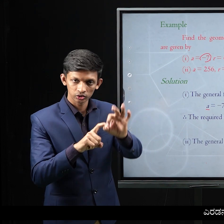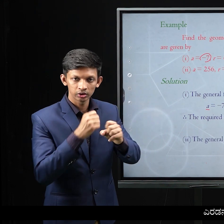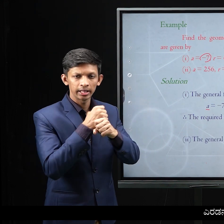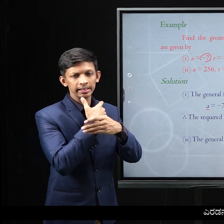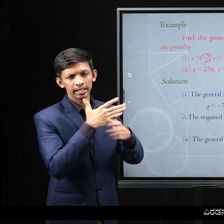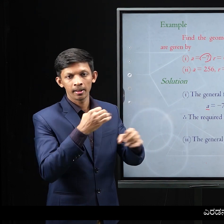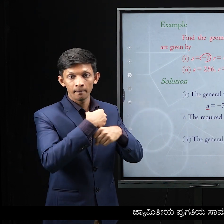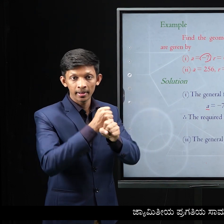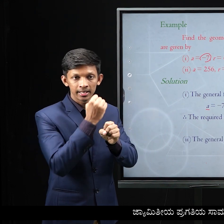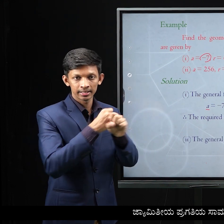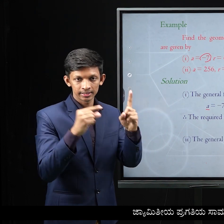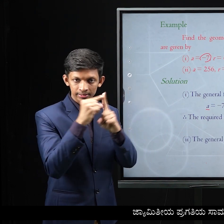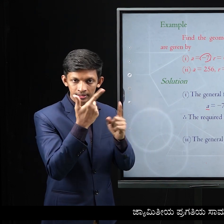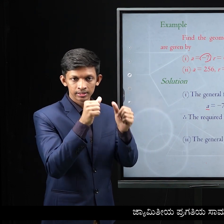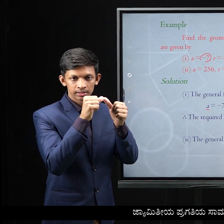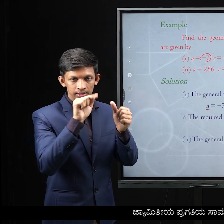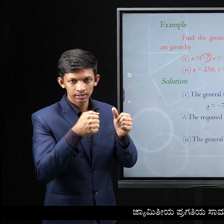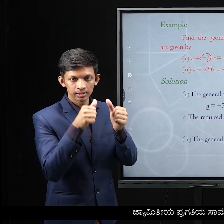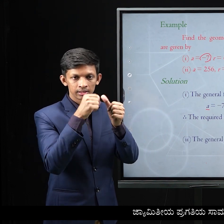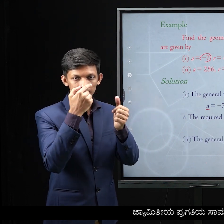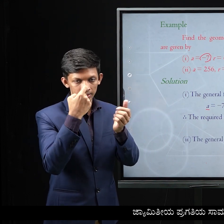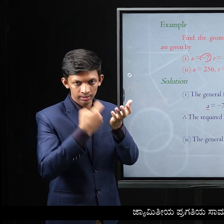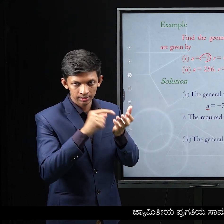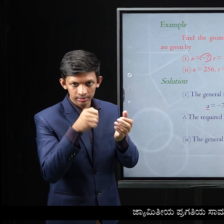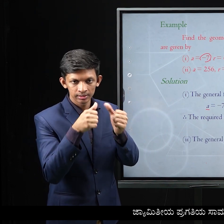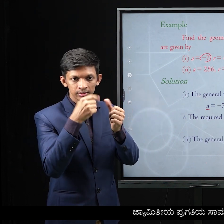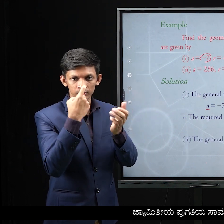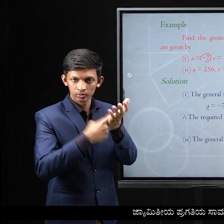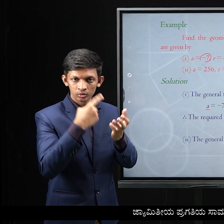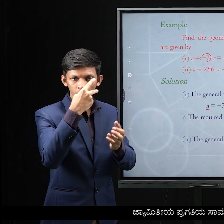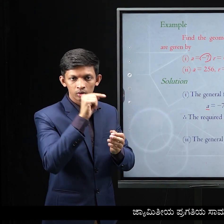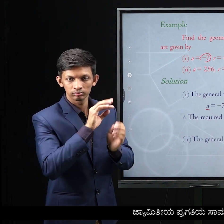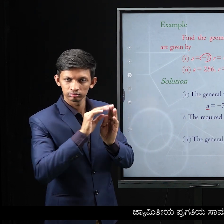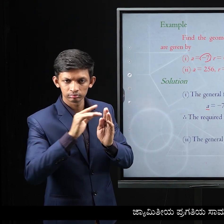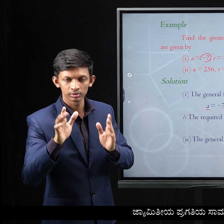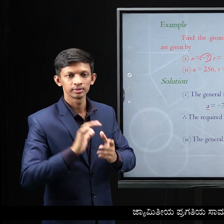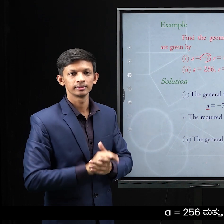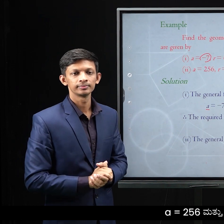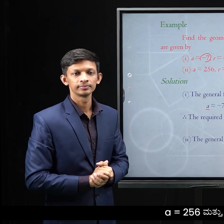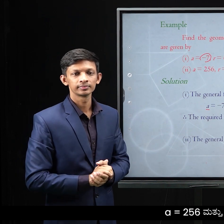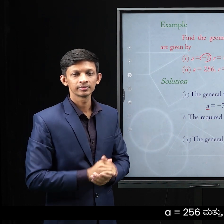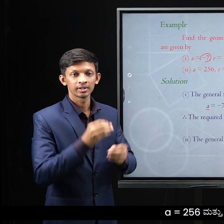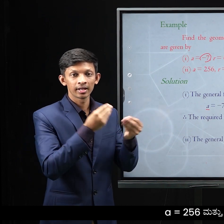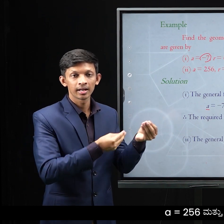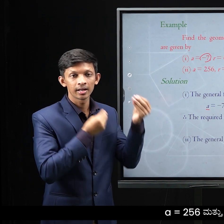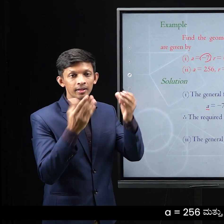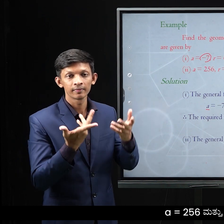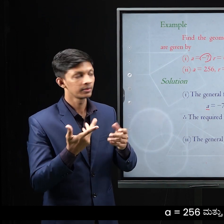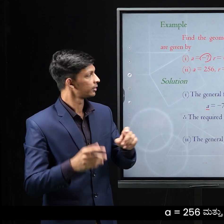ಎರಡನೇ ಪ್ರಶ್ನೆ, ಜಾಮಿತಿಯ ಪ್ರಗತಿಯ ಸಾಮಾನ್ಯ ರೂಪವು AR 2 ಹೀಗೆ. A ಈಕ್ವಲ್ ಟು 256